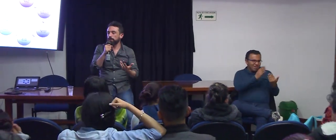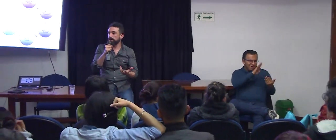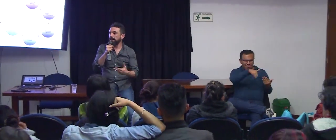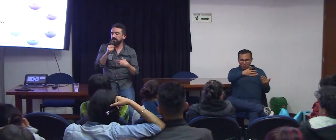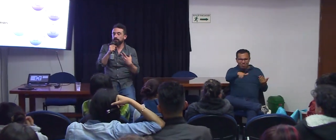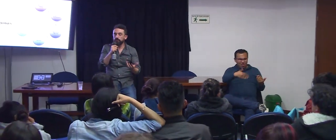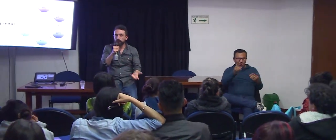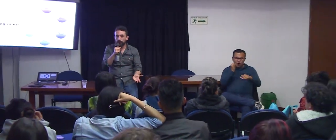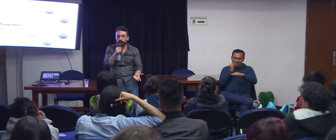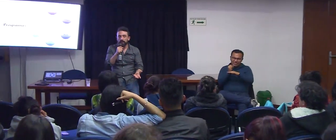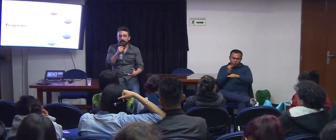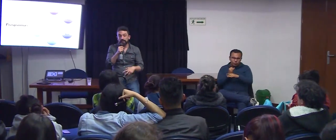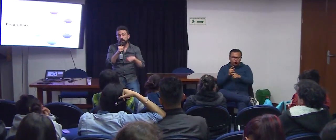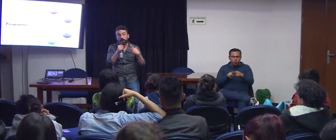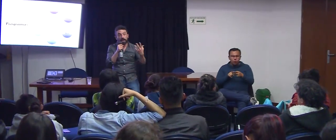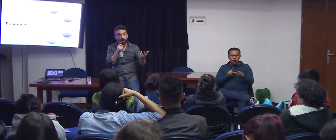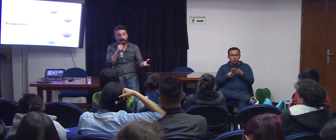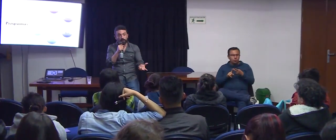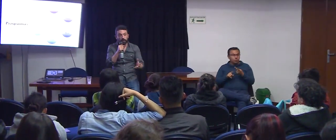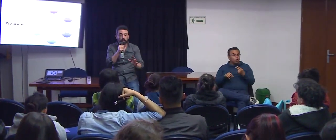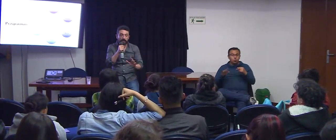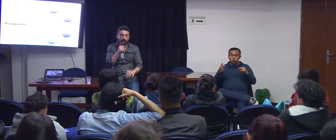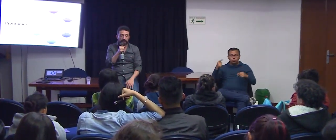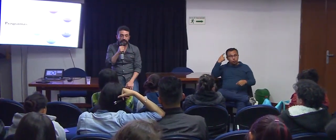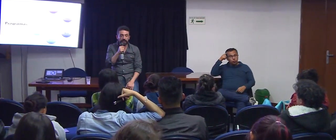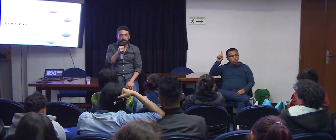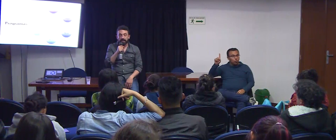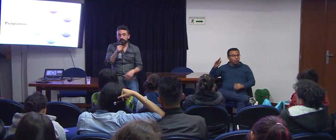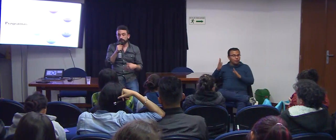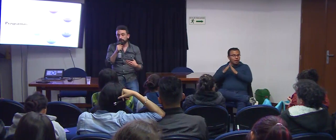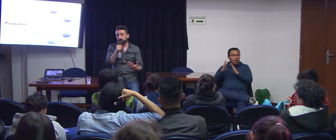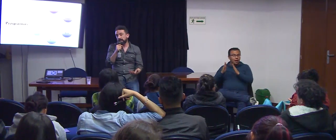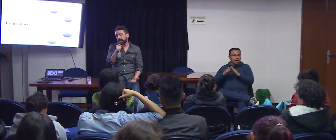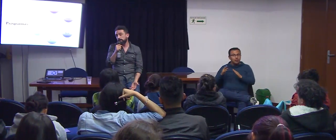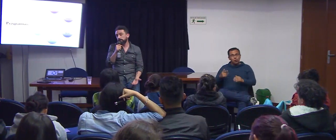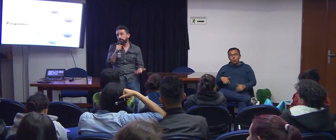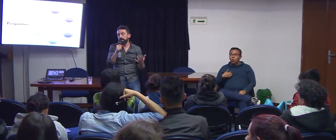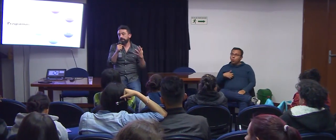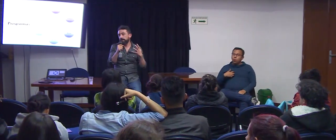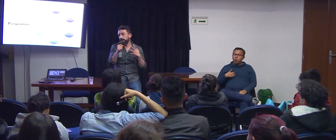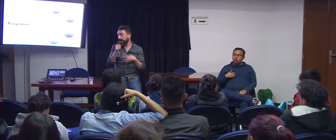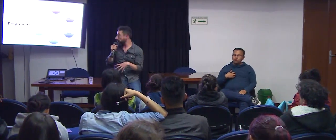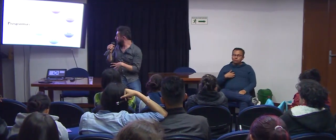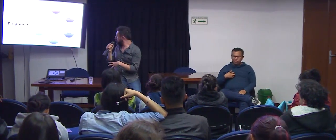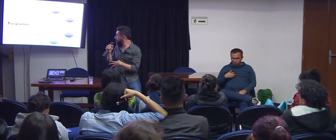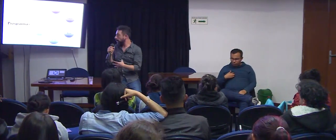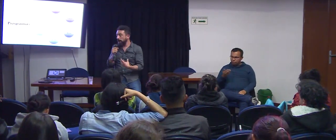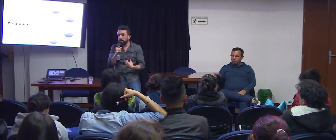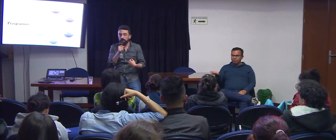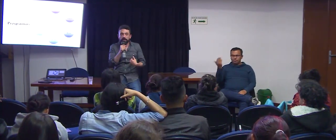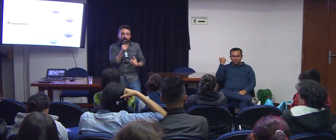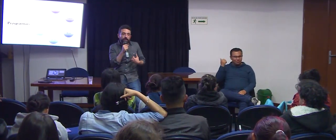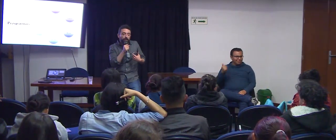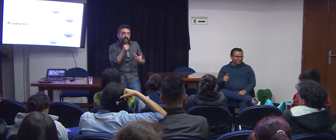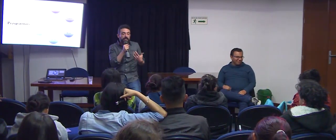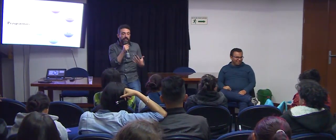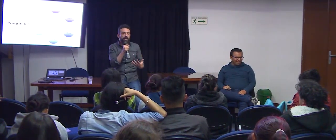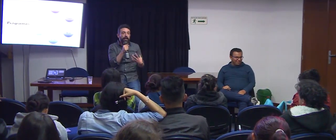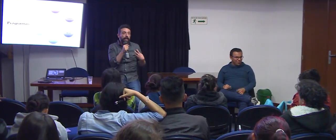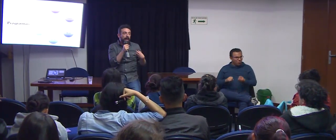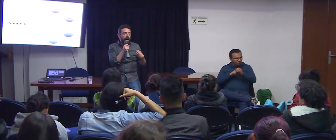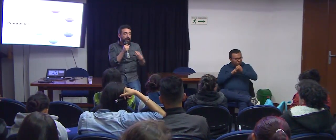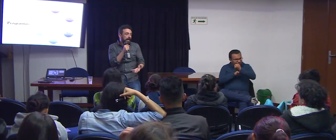están en ninguna institución que están por ahí volando como en la casa Entonces nosotros qué hacemos pues creamos este programa con el fin de